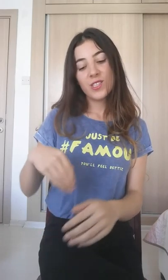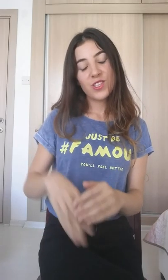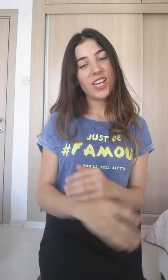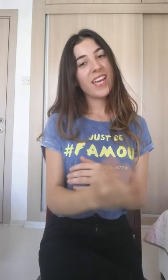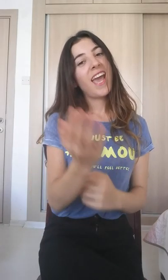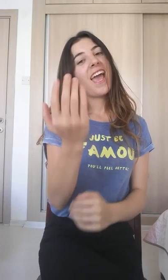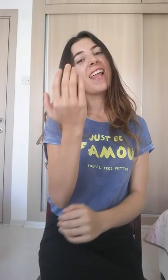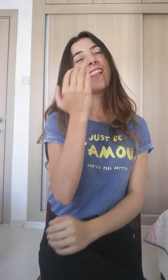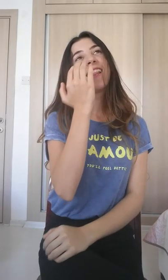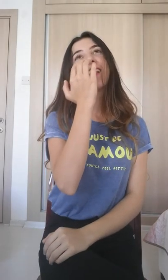Çık gel